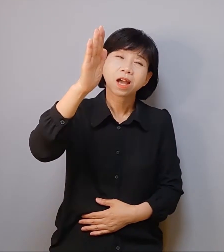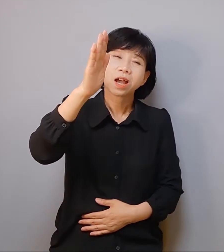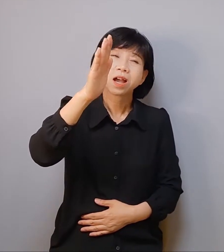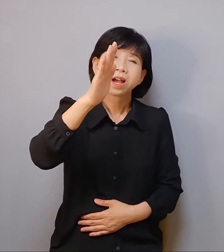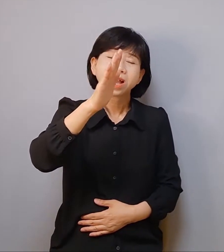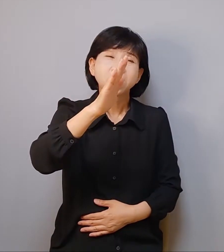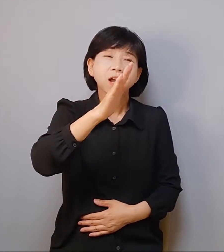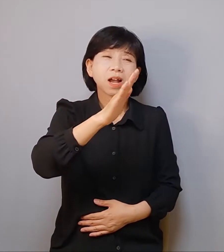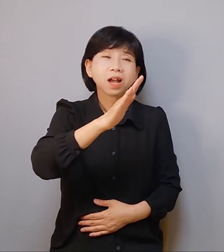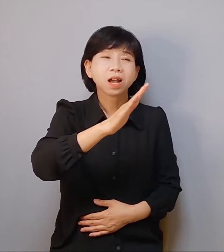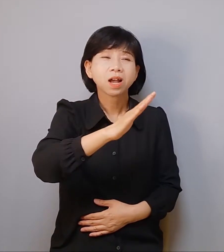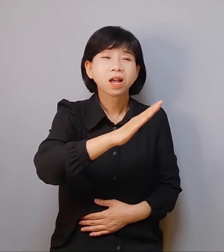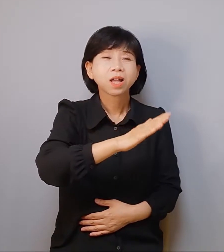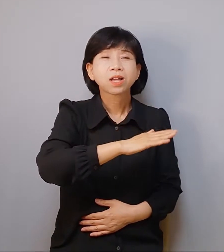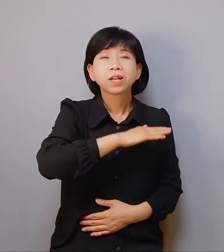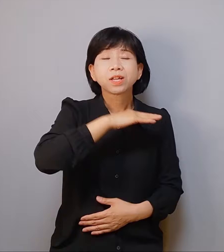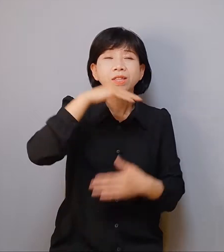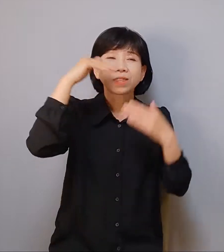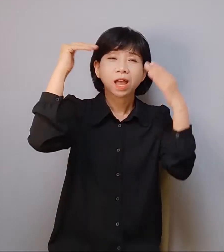그에게서